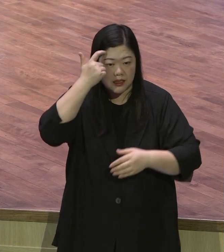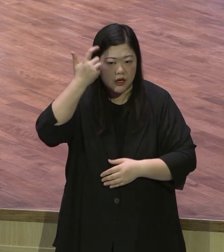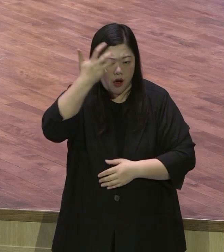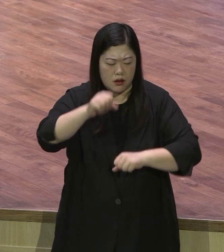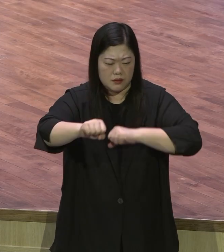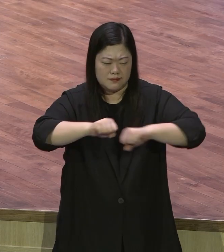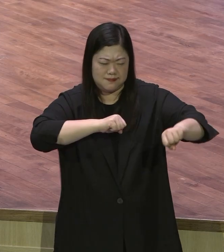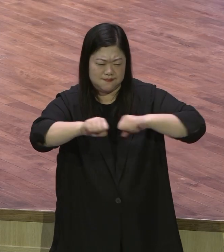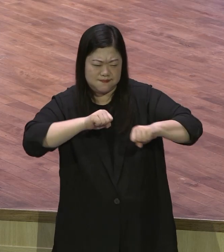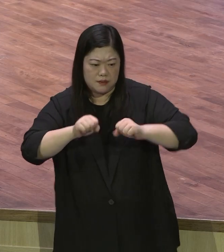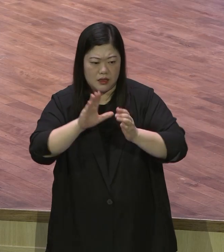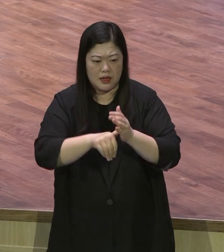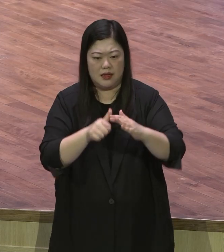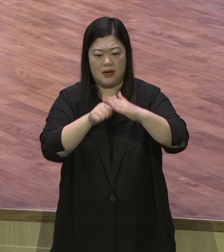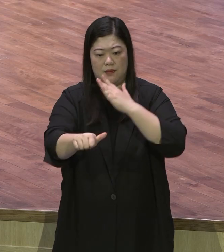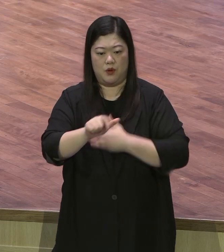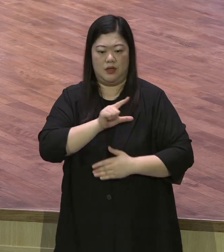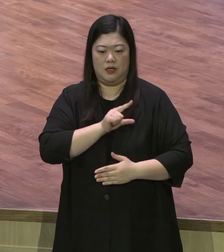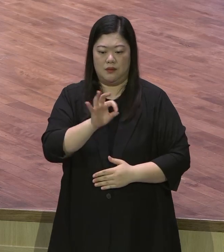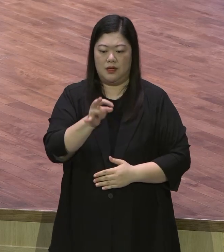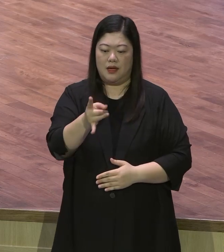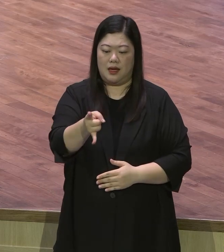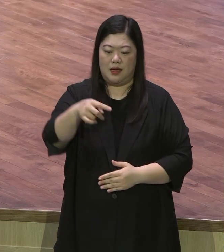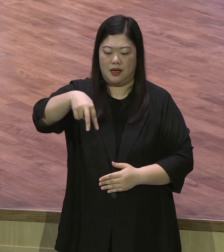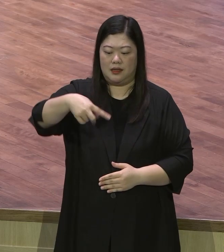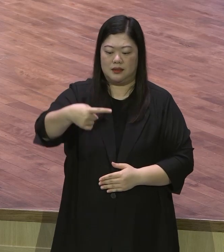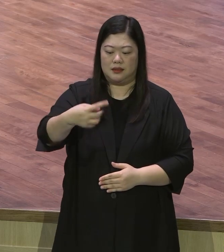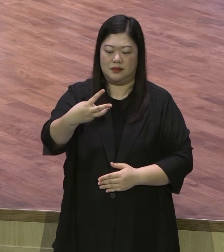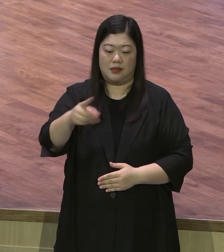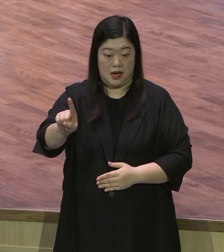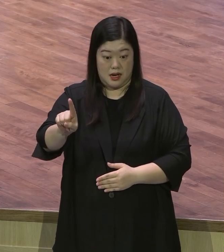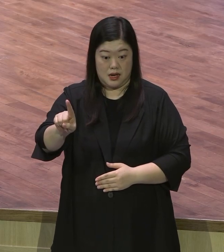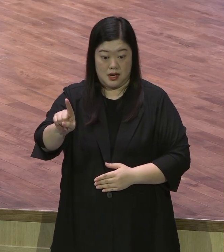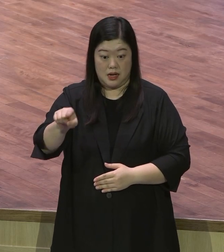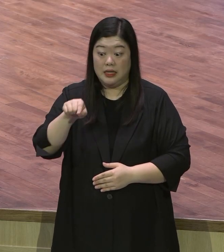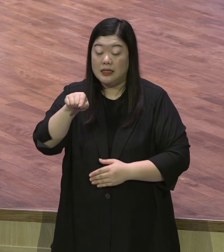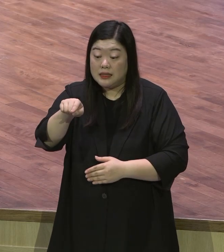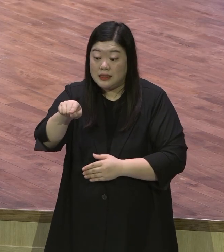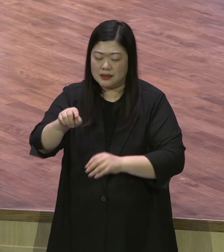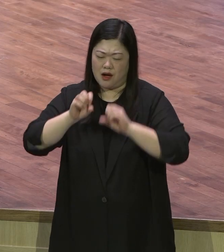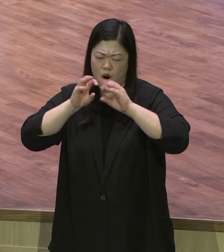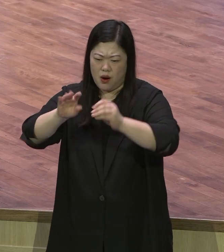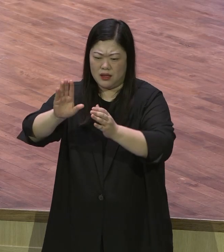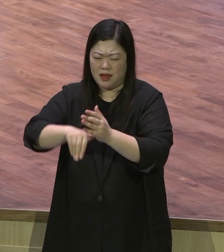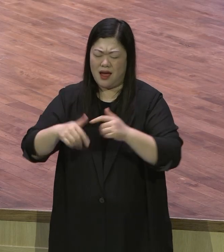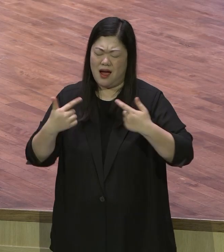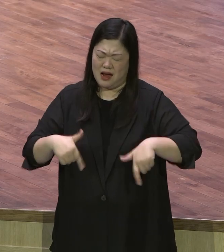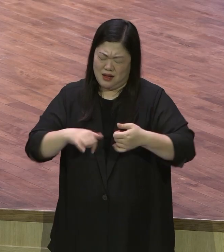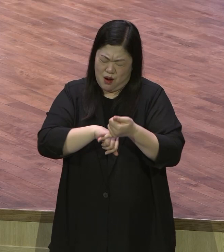이때 에스라가 백성들에게 선포한 말씀이 뭐냐? 모세오경이에요.